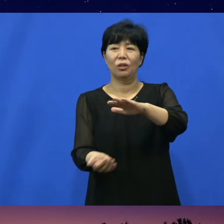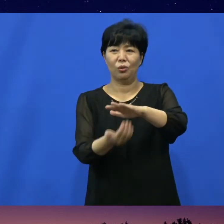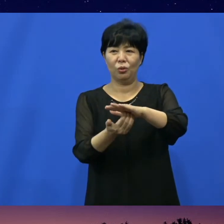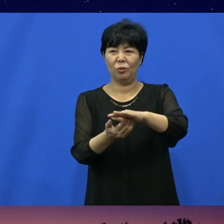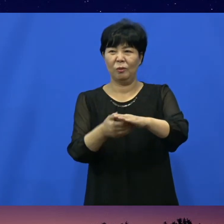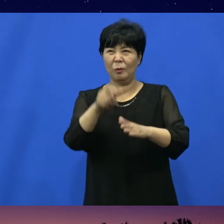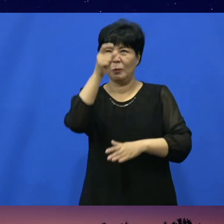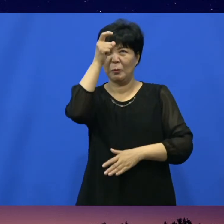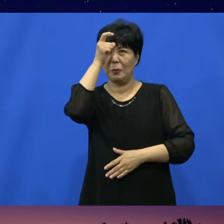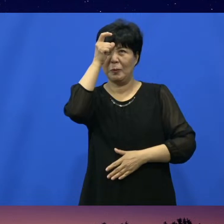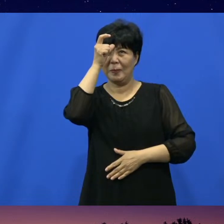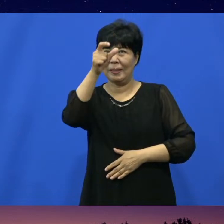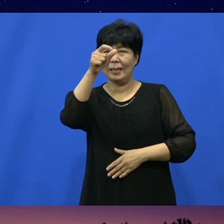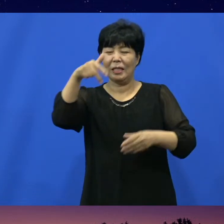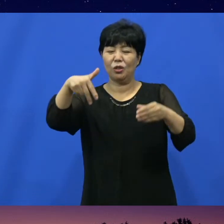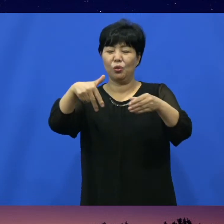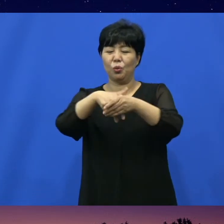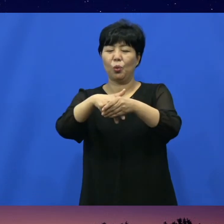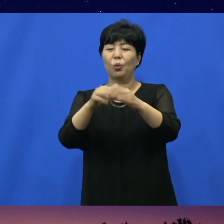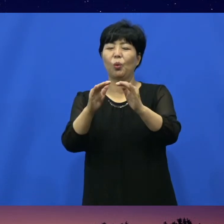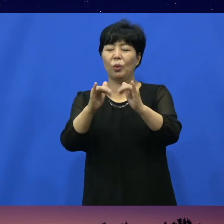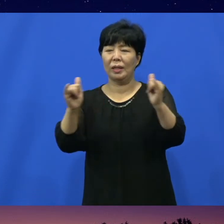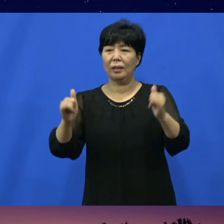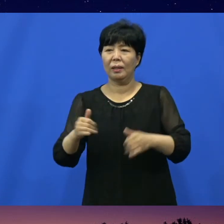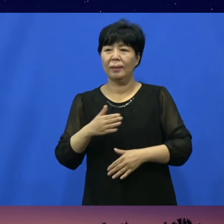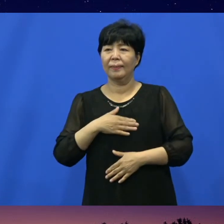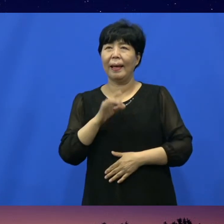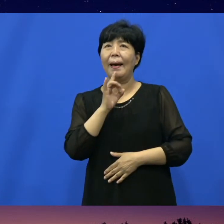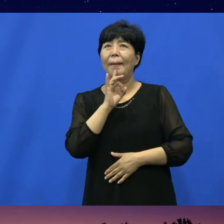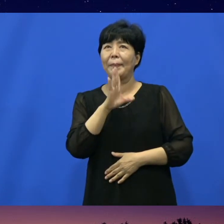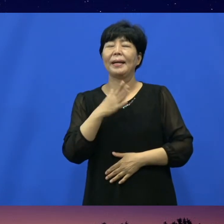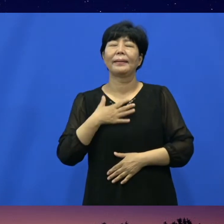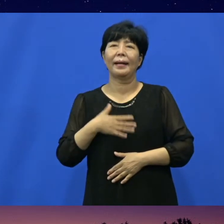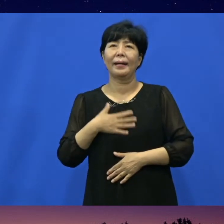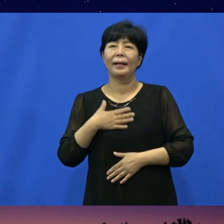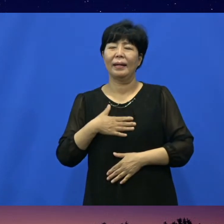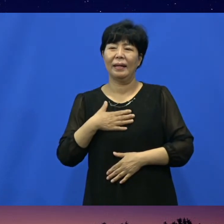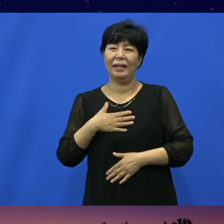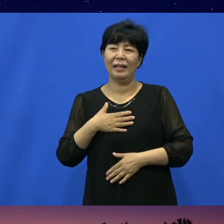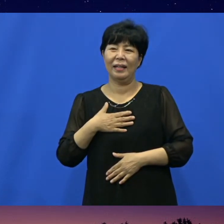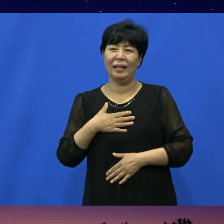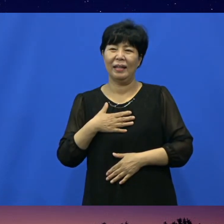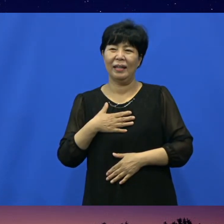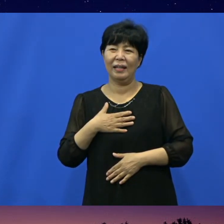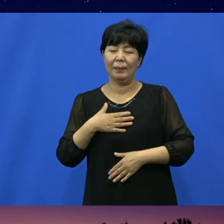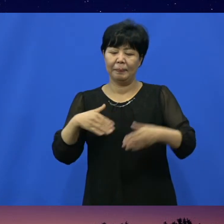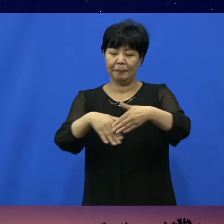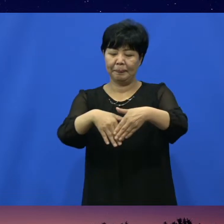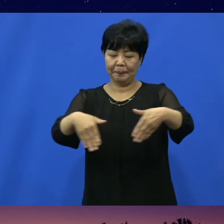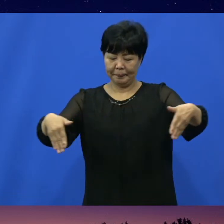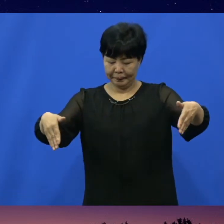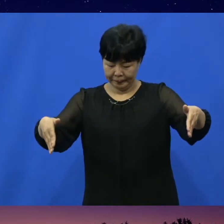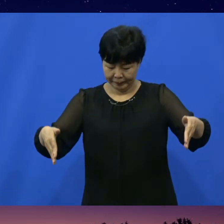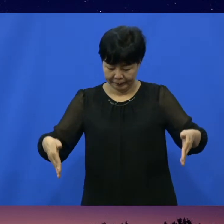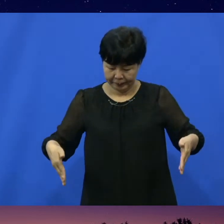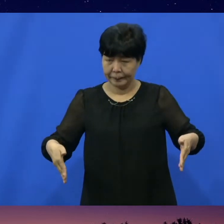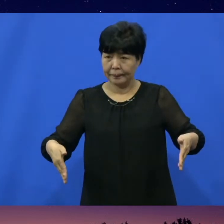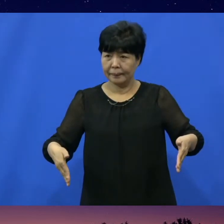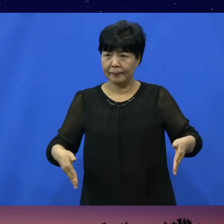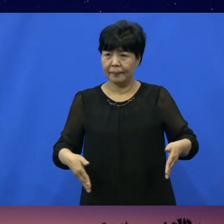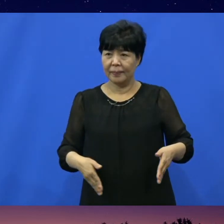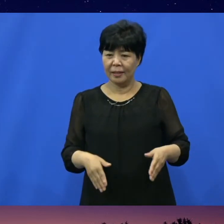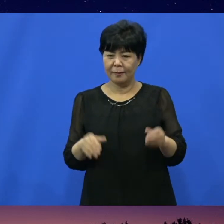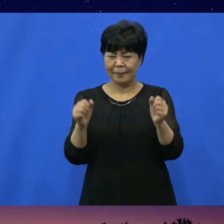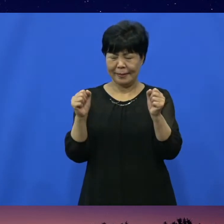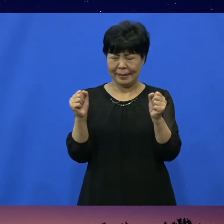거예요. 자기밖에 모르는 그 종교의 테두리 안에 점점 편협해지면서 냉혹한 인간이